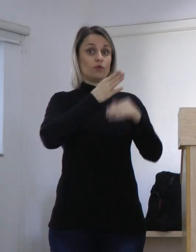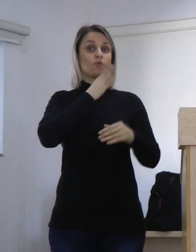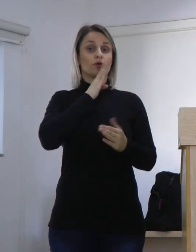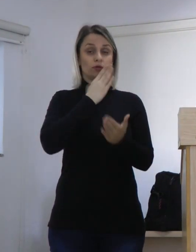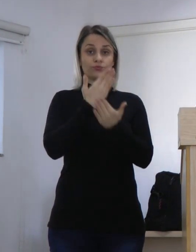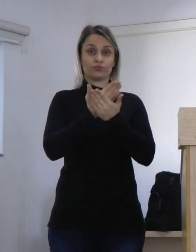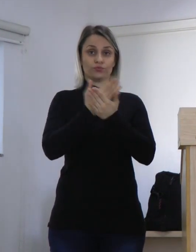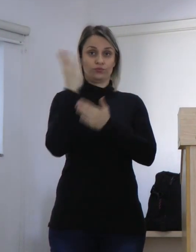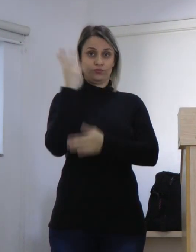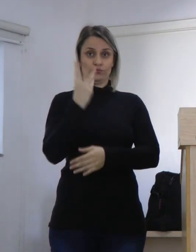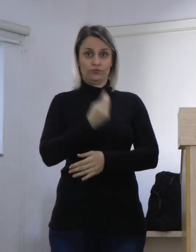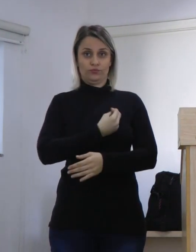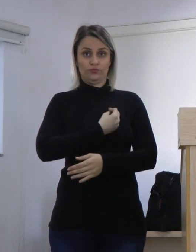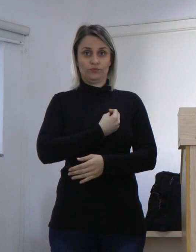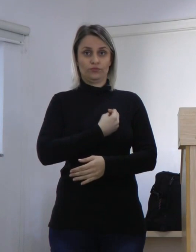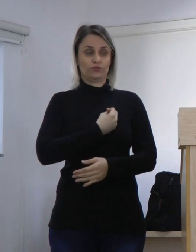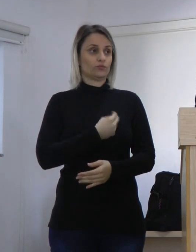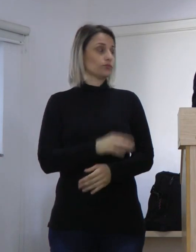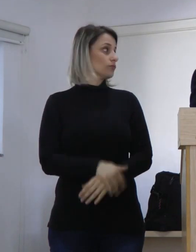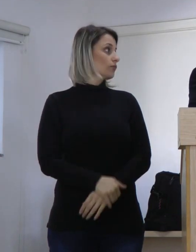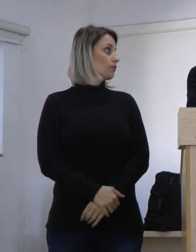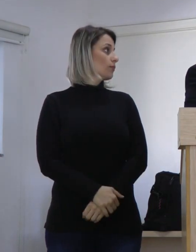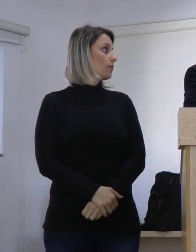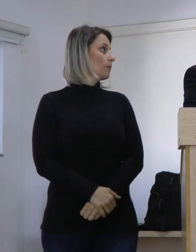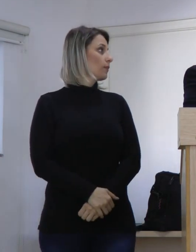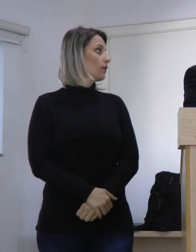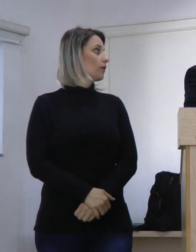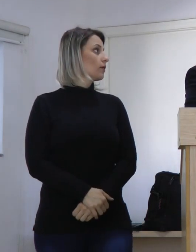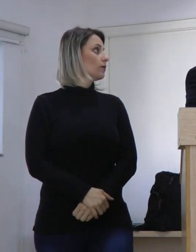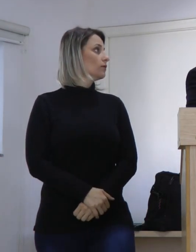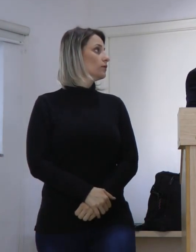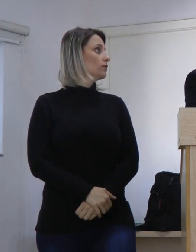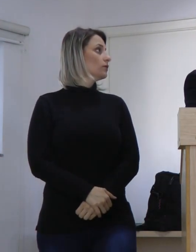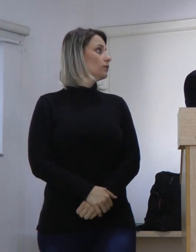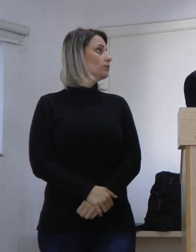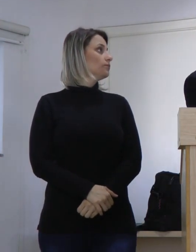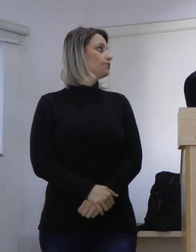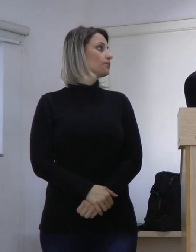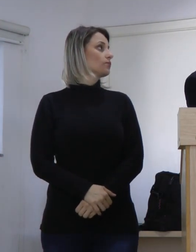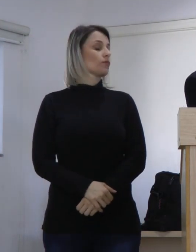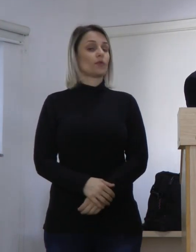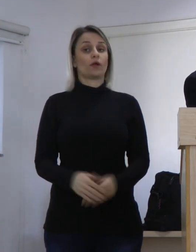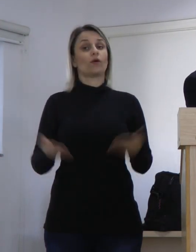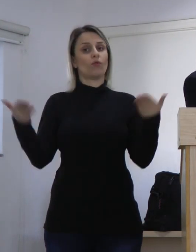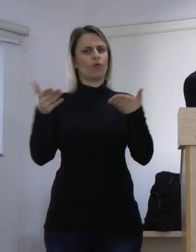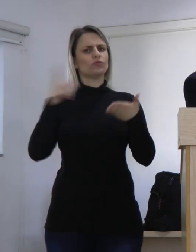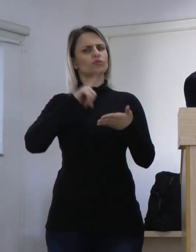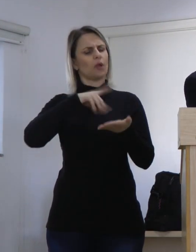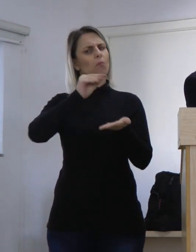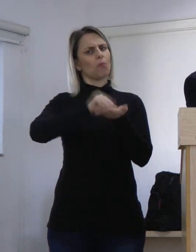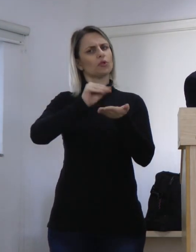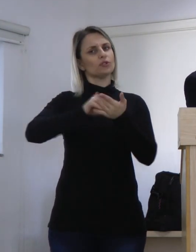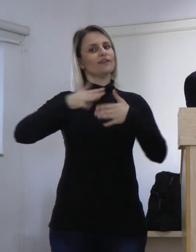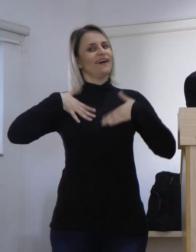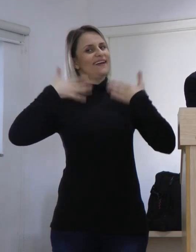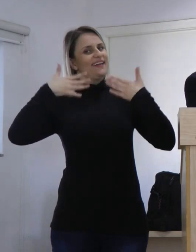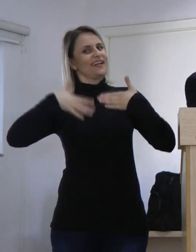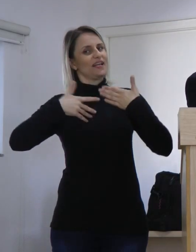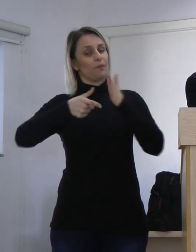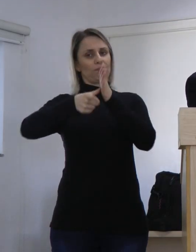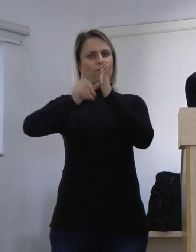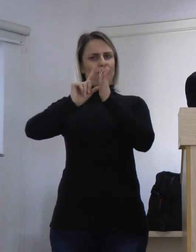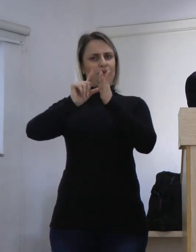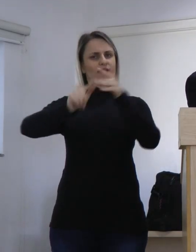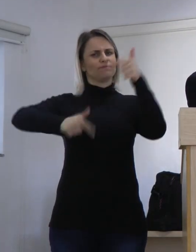espírita. E hoje nós temos muito mais motivos para ter alegria, não é? Antes tantas guerras, agora muito mais